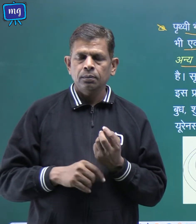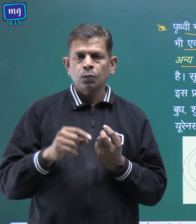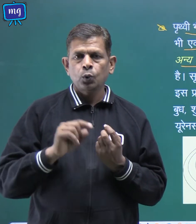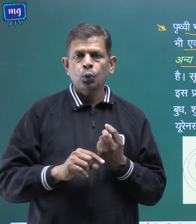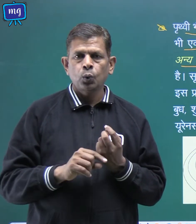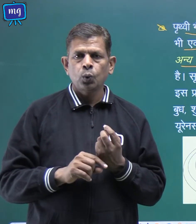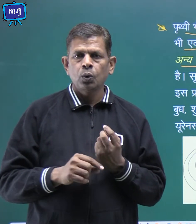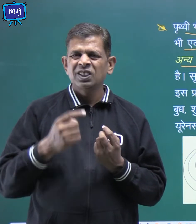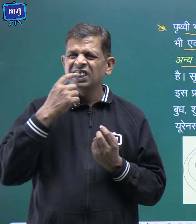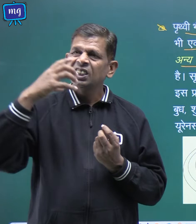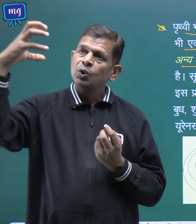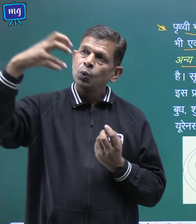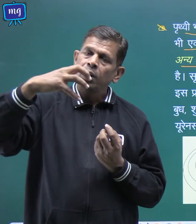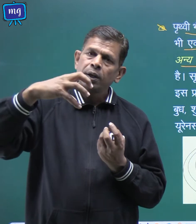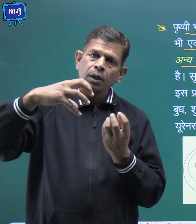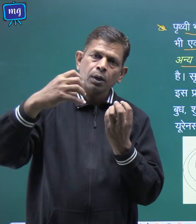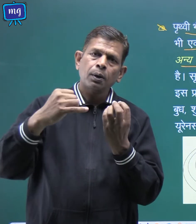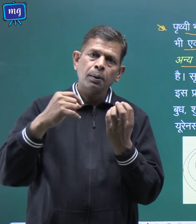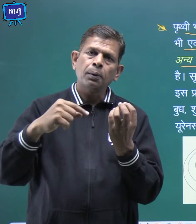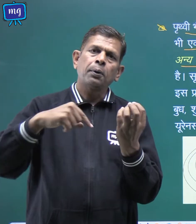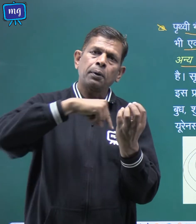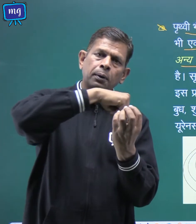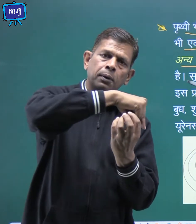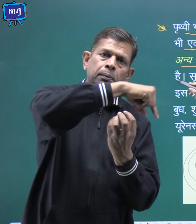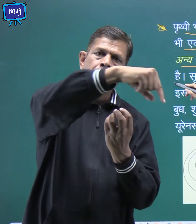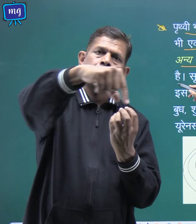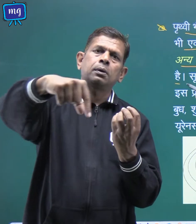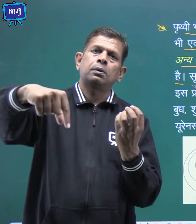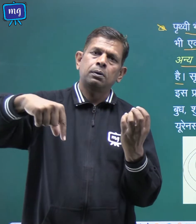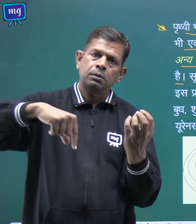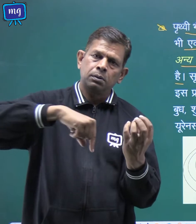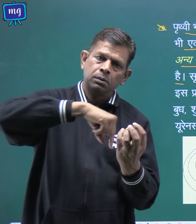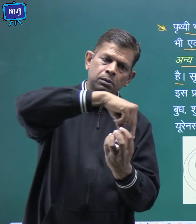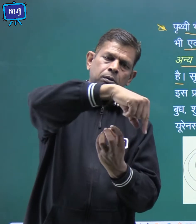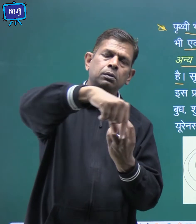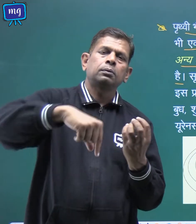जो सूर्य की परिक्रमा करते हैं।